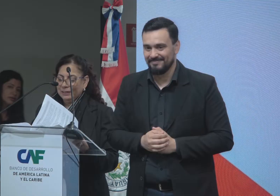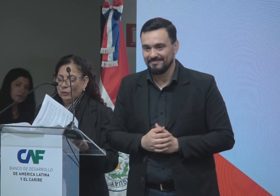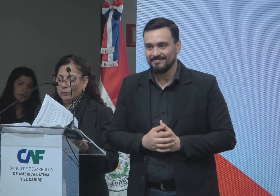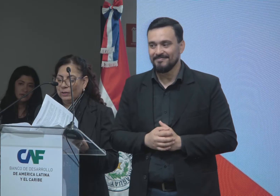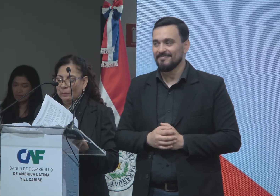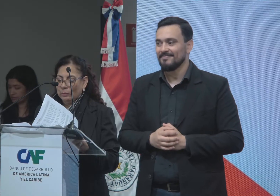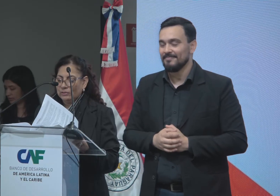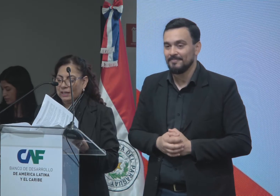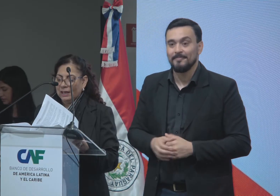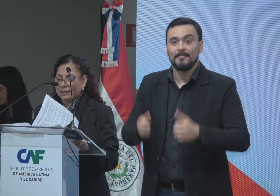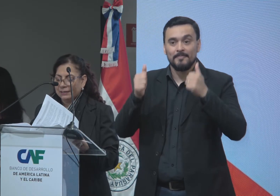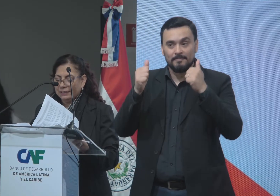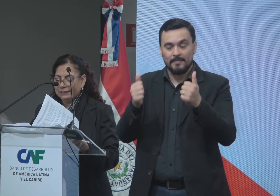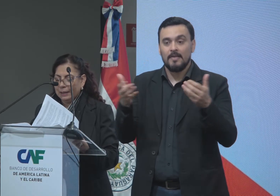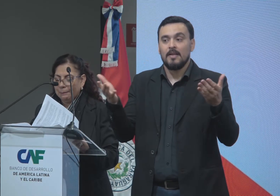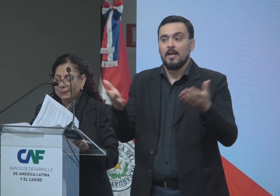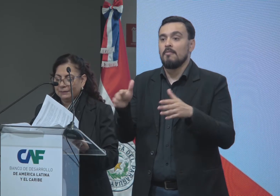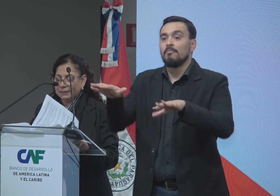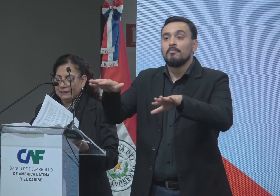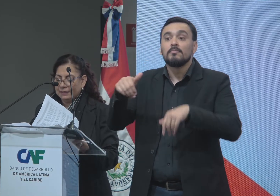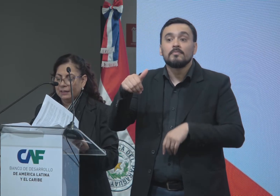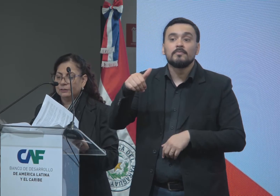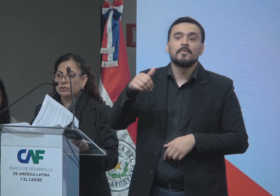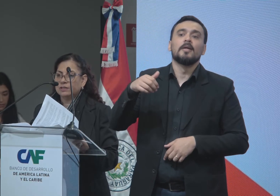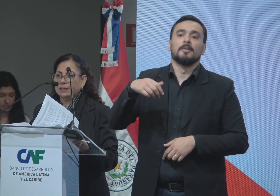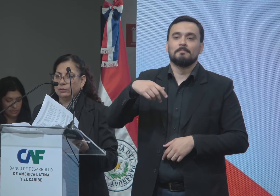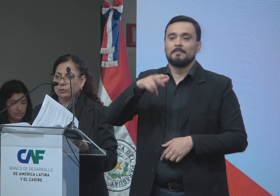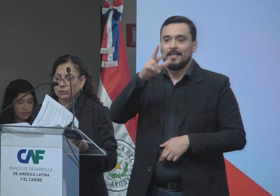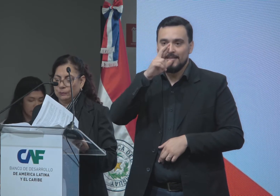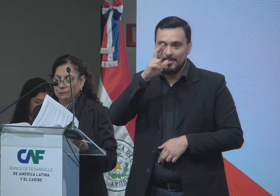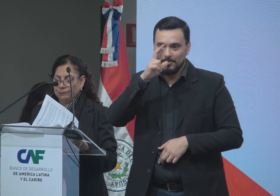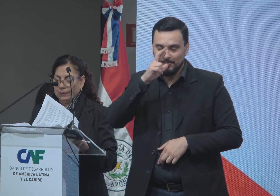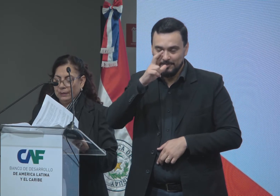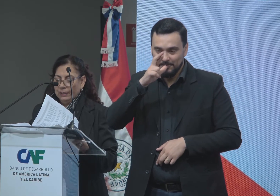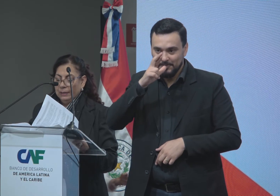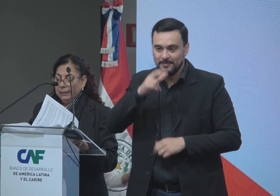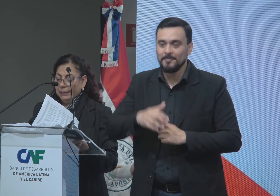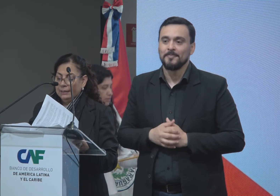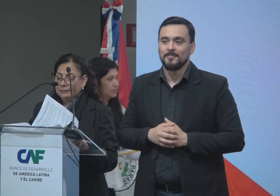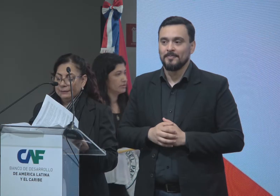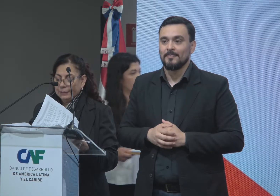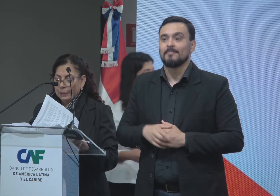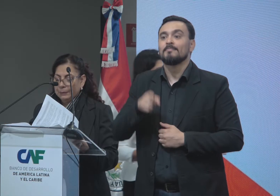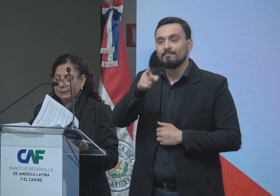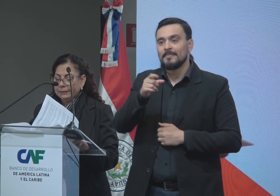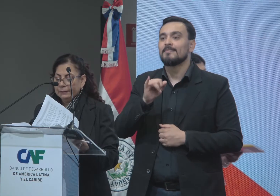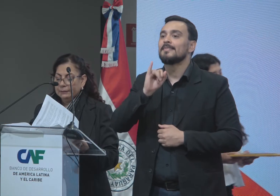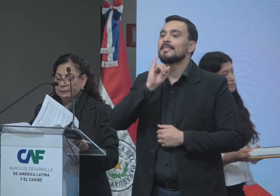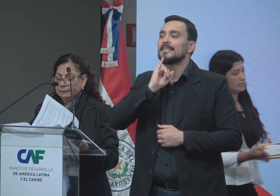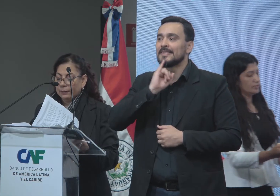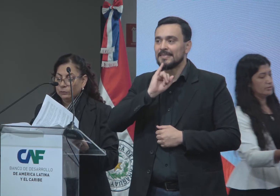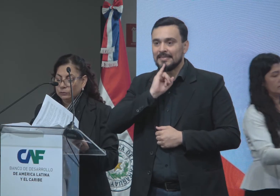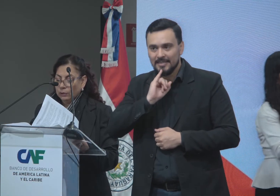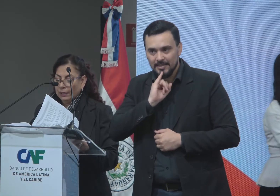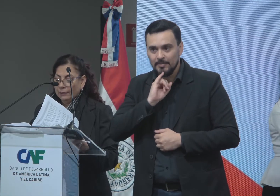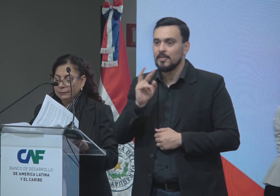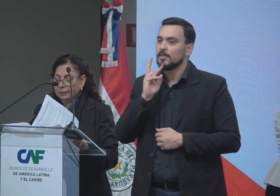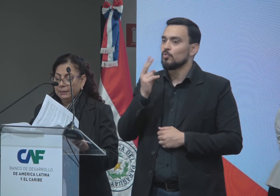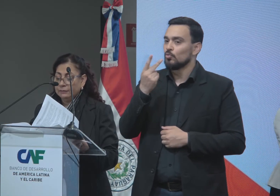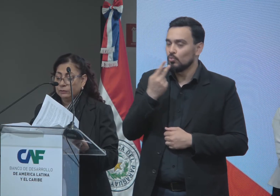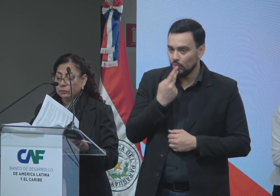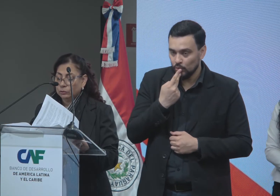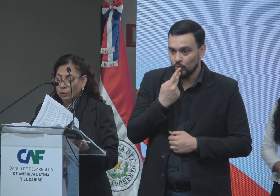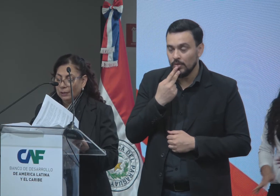Seguidamente convocamos a Rita Patricia dos Santos. Ella es intérprete, traductora